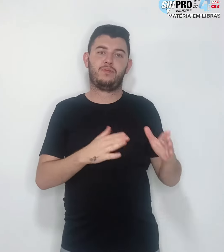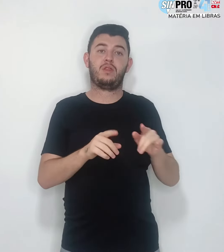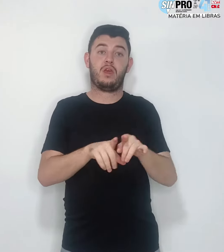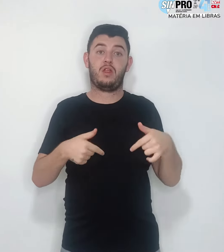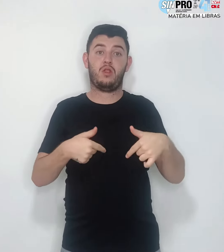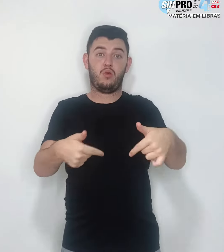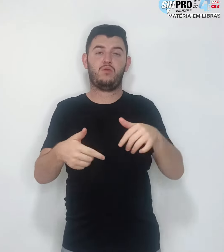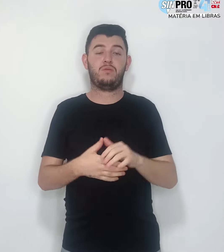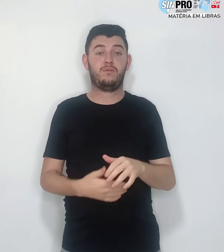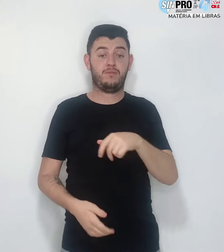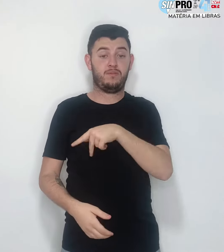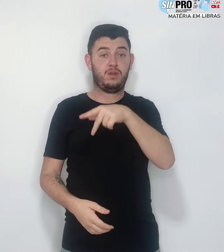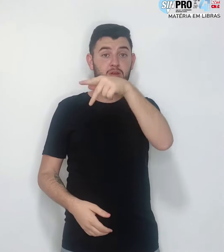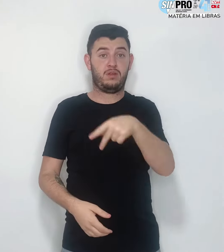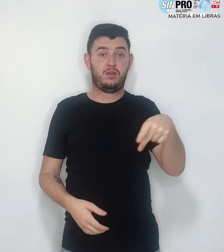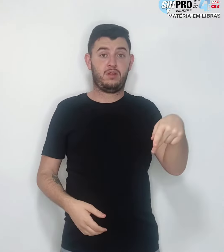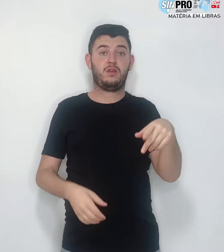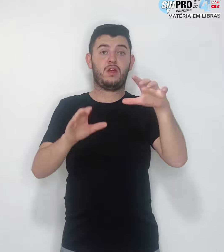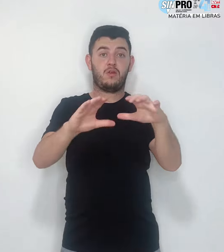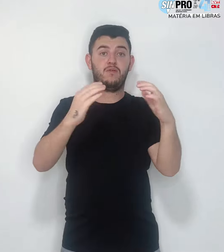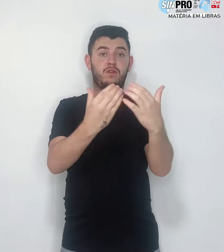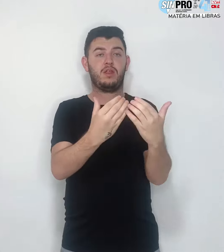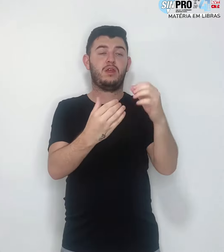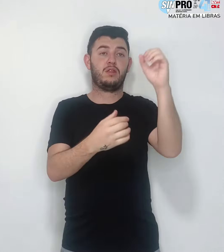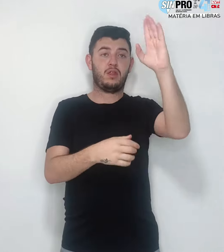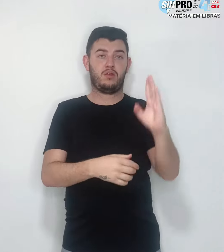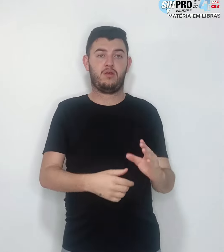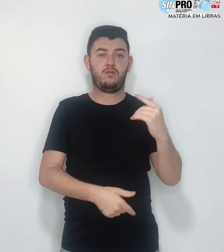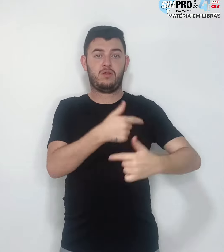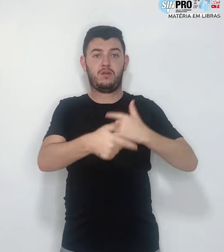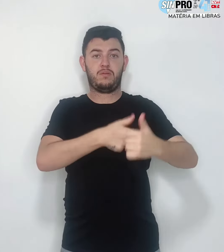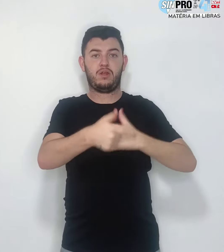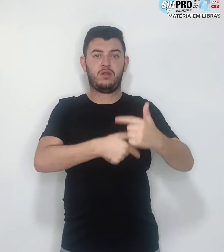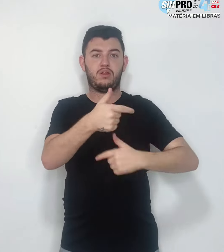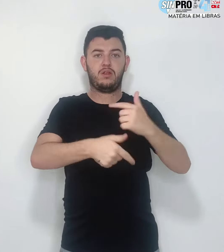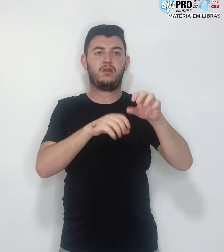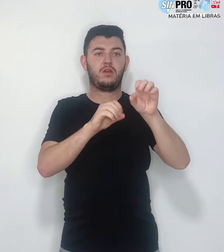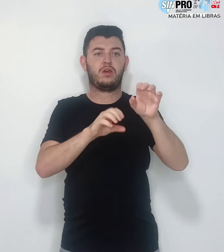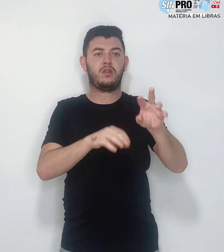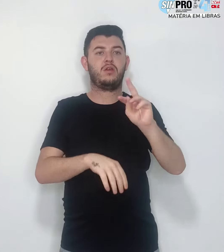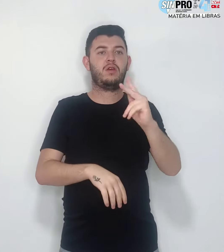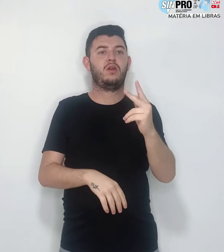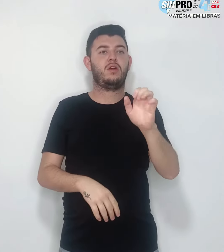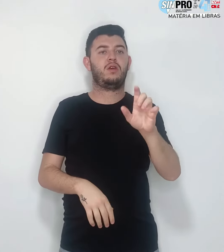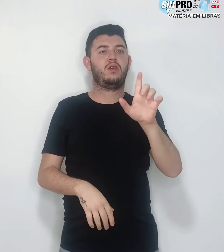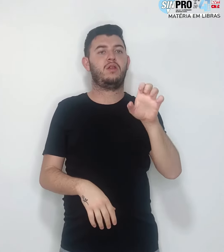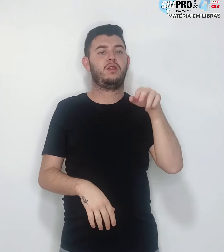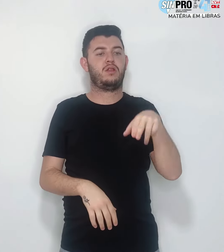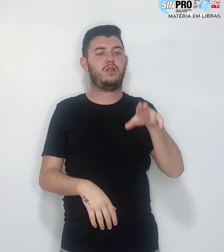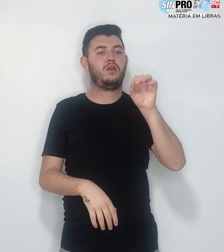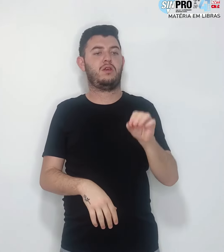da Confederação Nacional dos Trabalhadores em Educação, Heleno Araújo, foi um dos